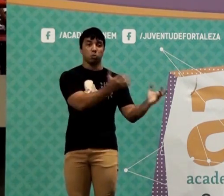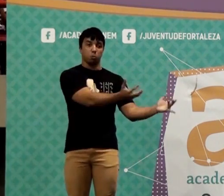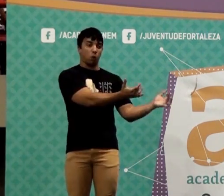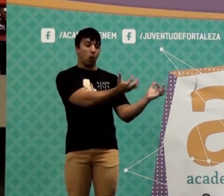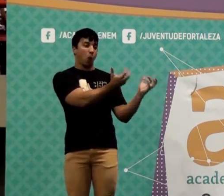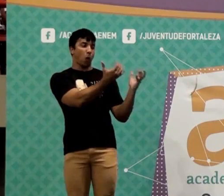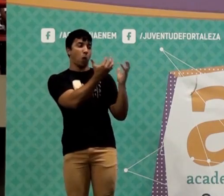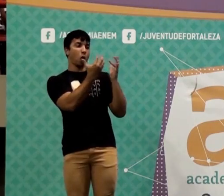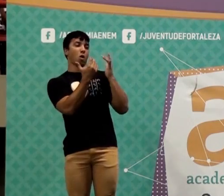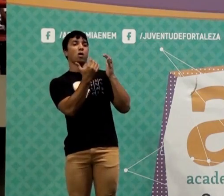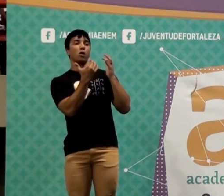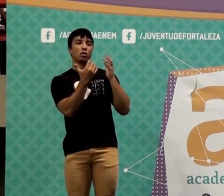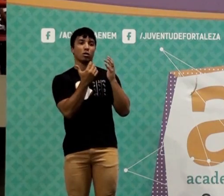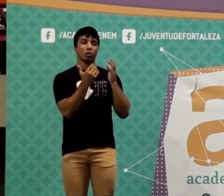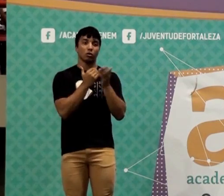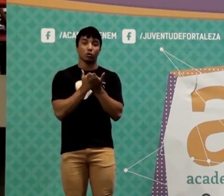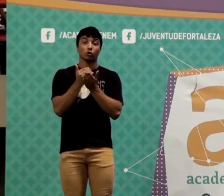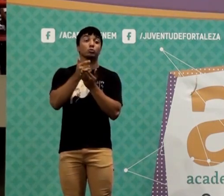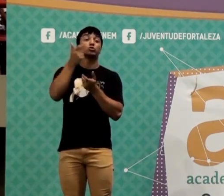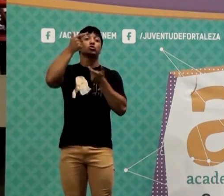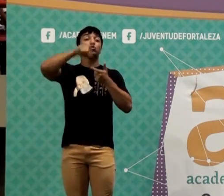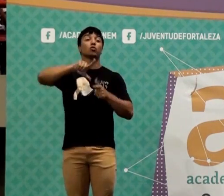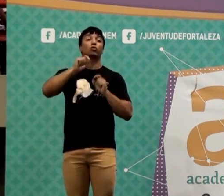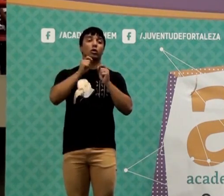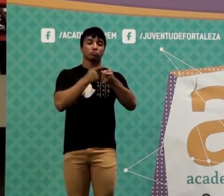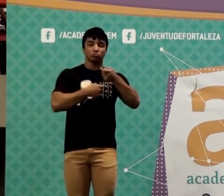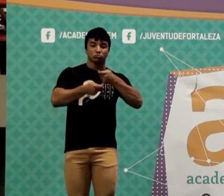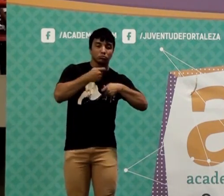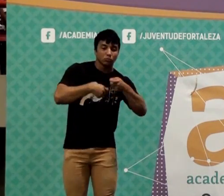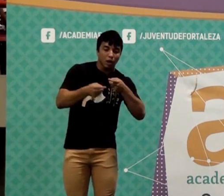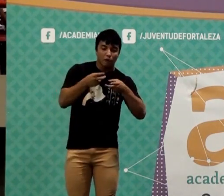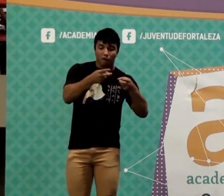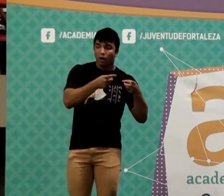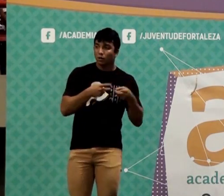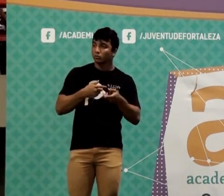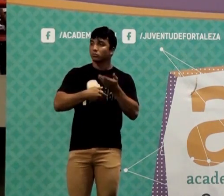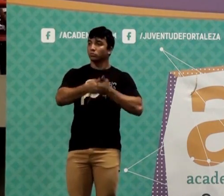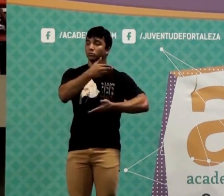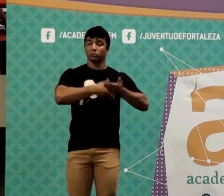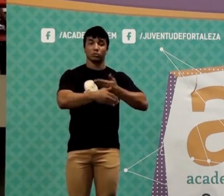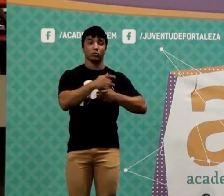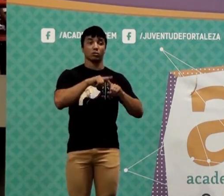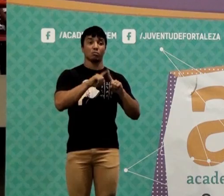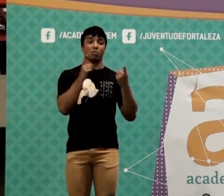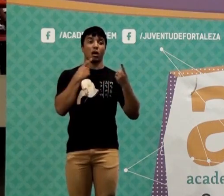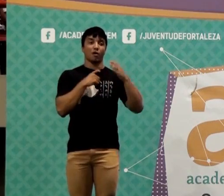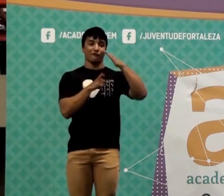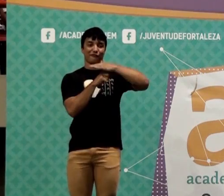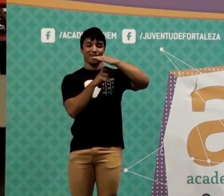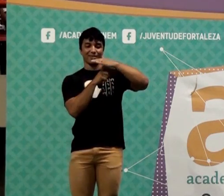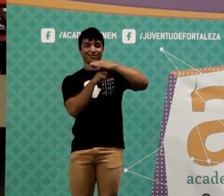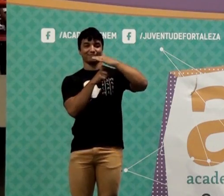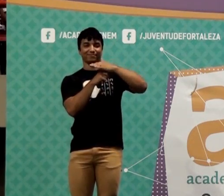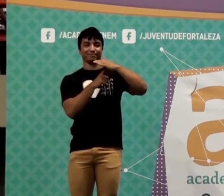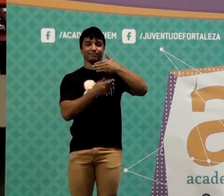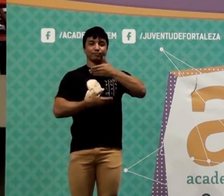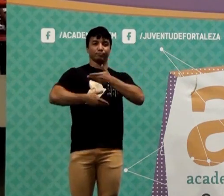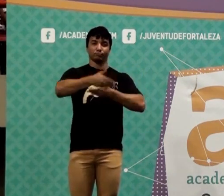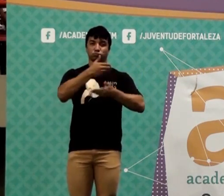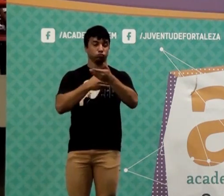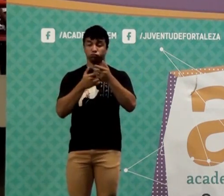doces que eles faziam, frutas como a tâmara, caríssima até hoje, figo. Meus jovens,